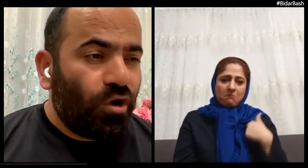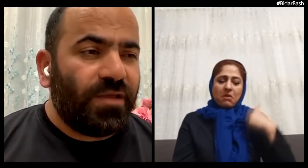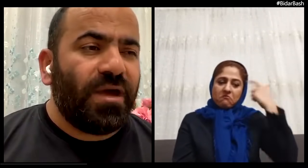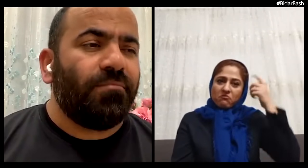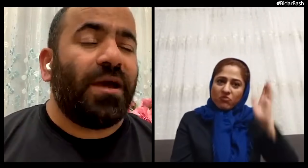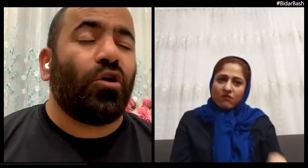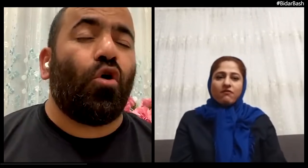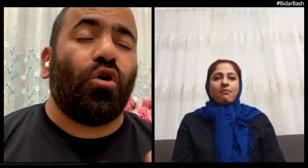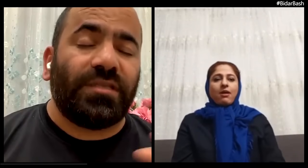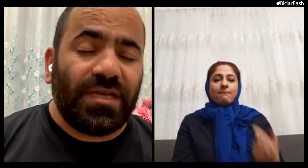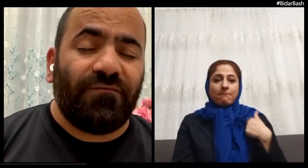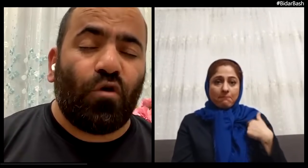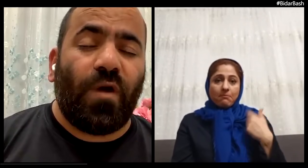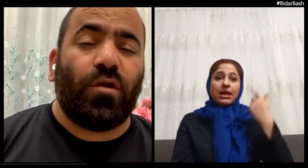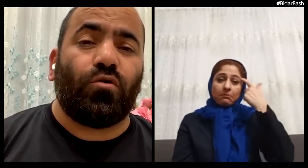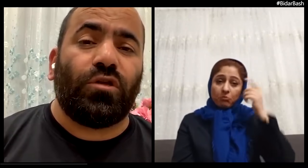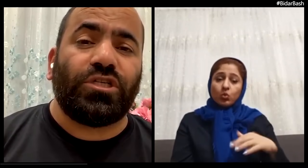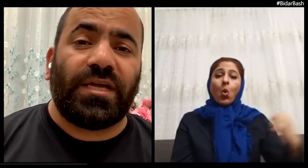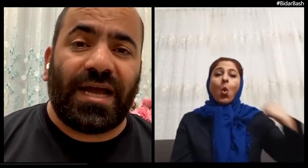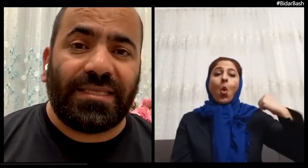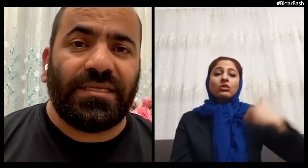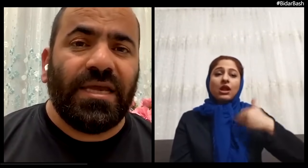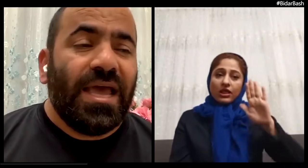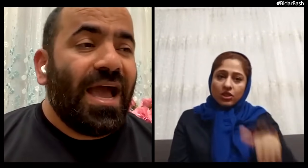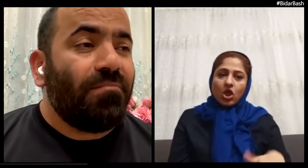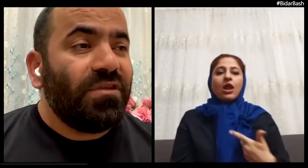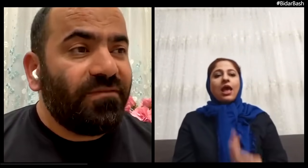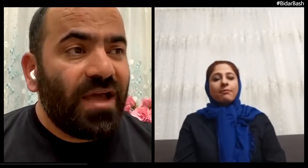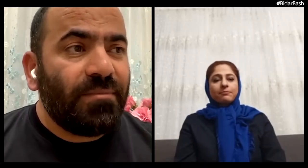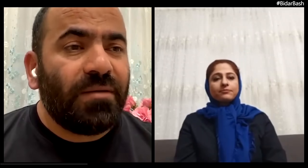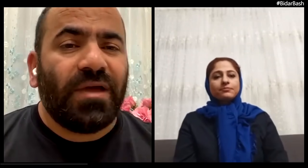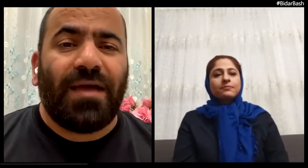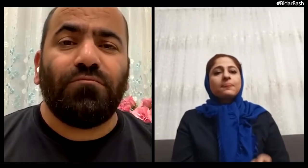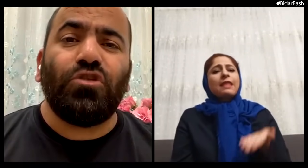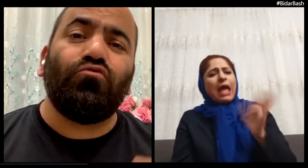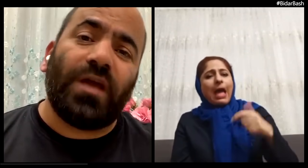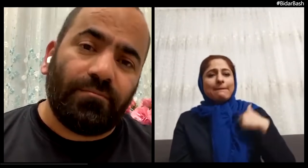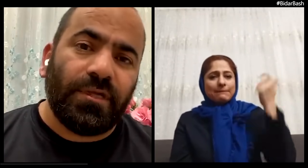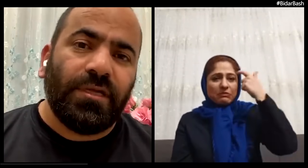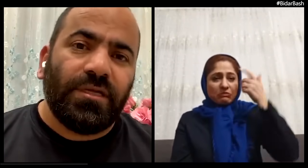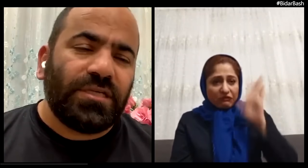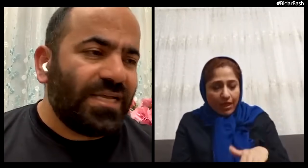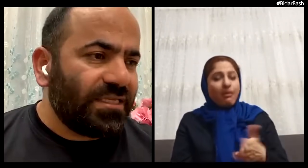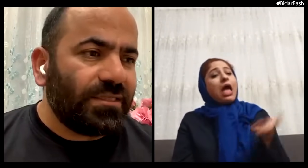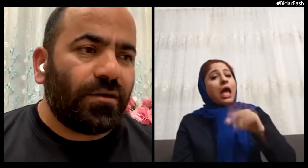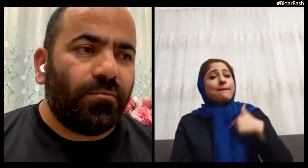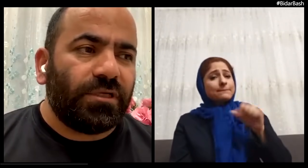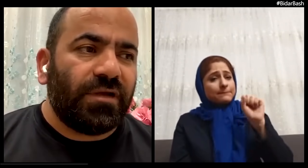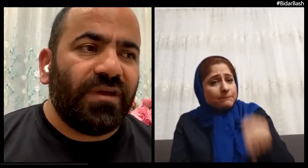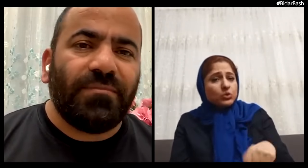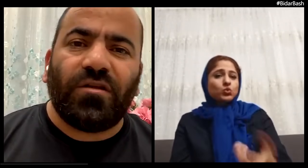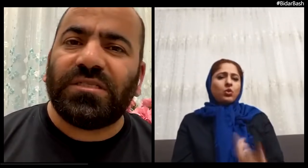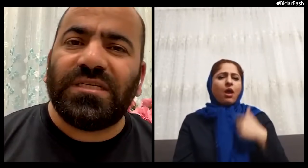من عالمم، من قادرم و هو علی کل شیء قدیر، هم میفهمم هم میتونم که ازت